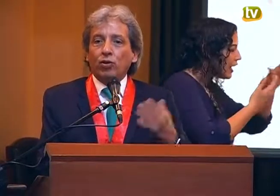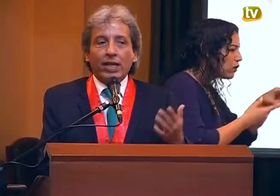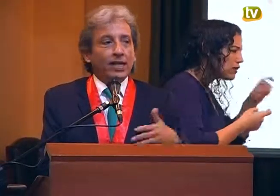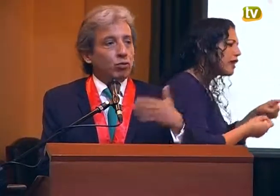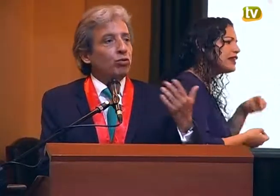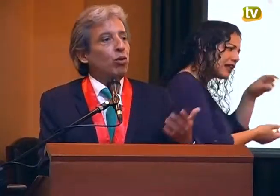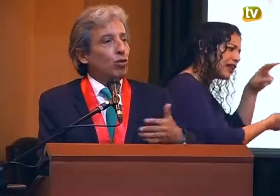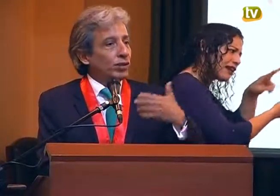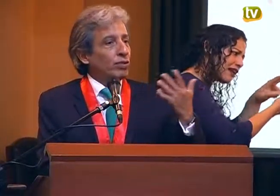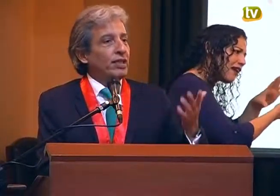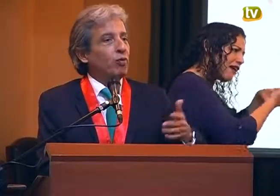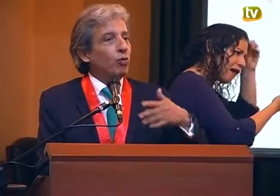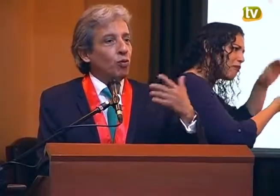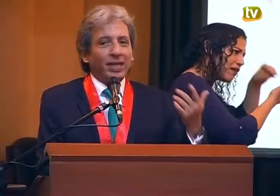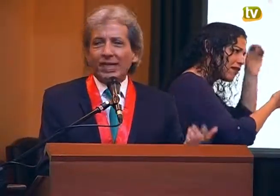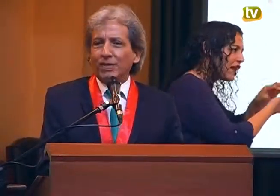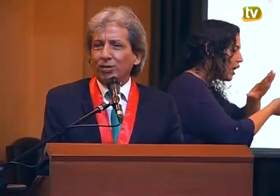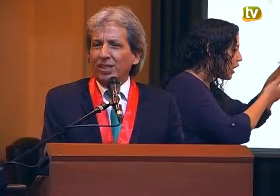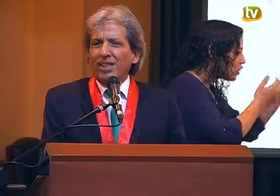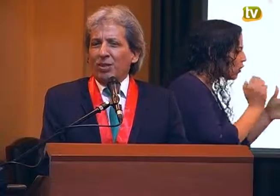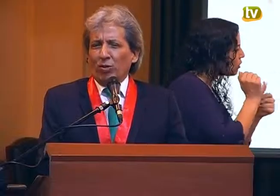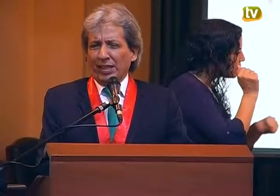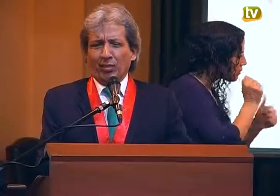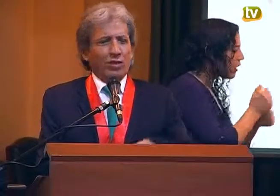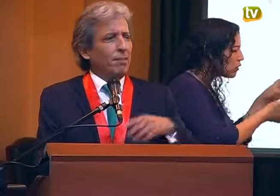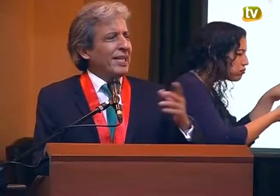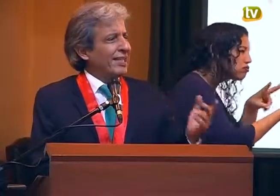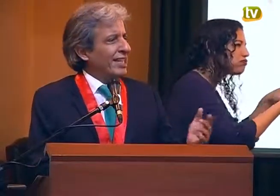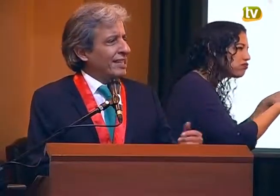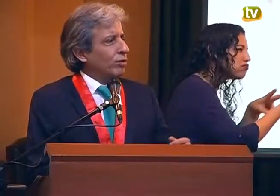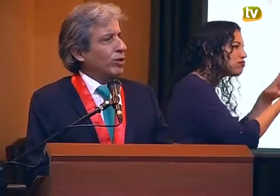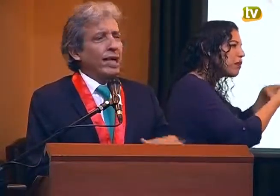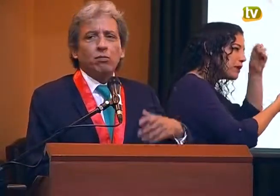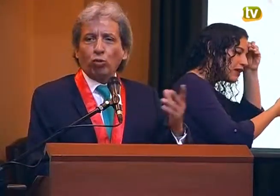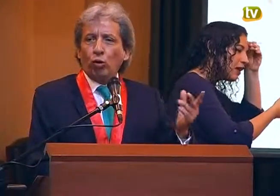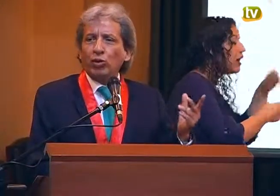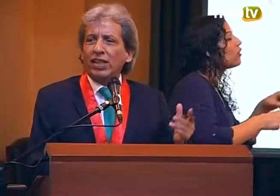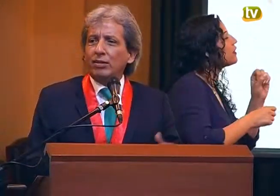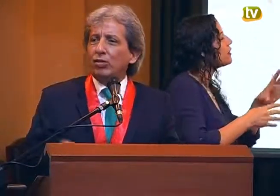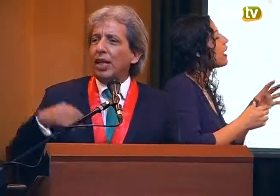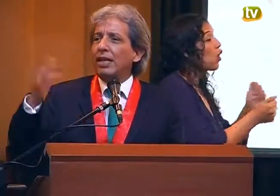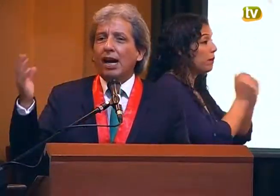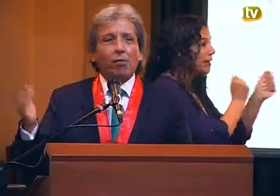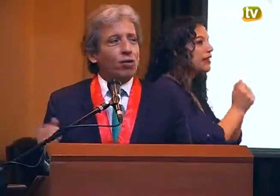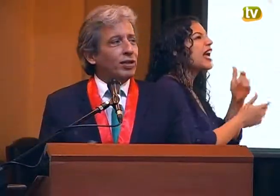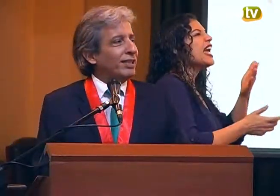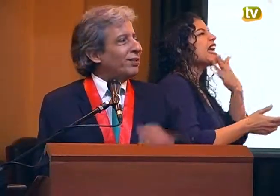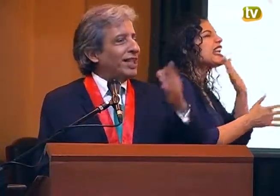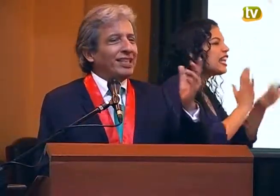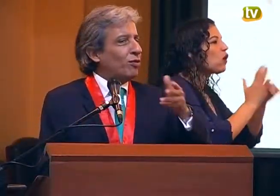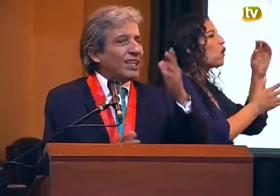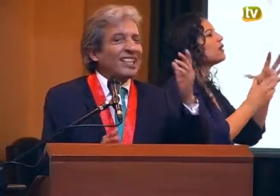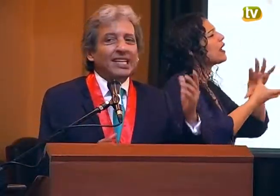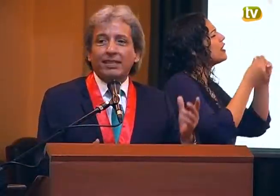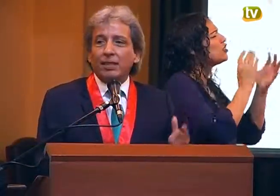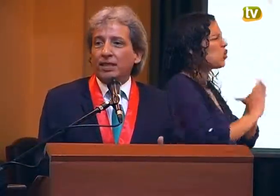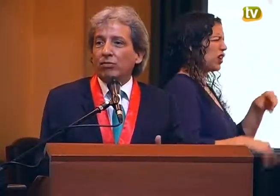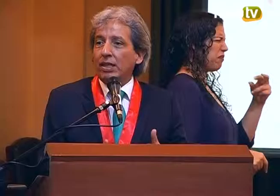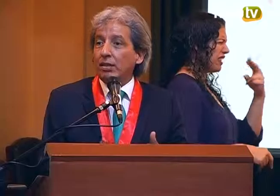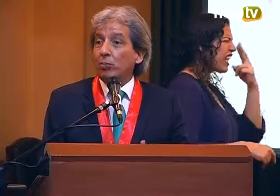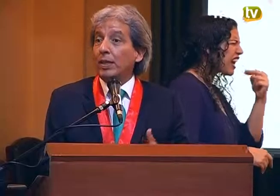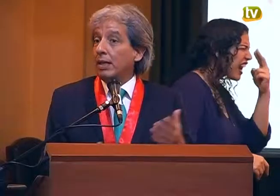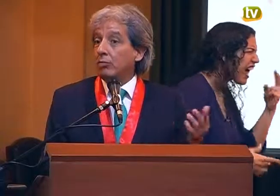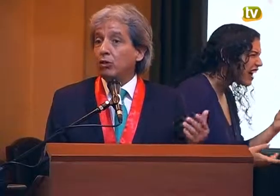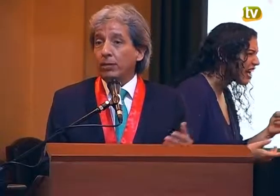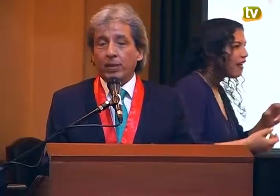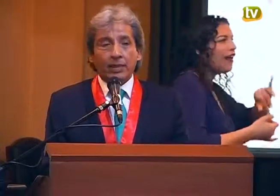esa nos lo leíamos todos y nos íbamos documentando. Con las historias más raras, la historia del botón, la historia del jabón, la historia de cosas rarísimas. Era